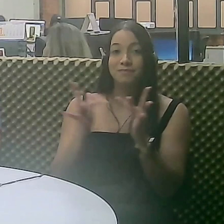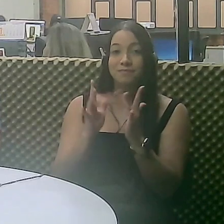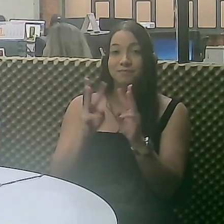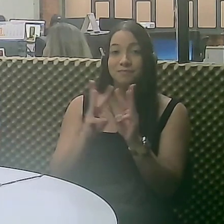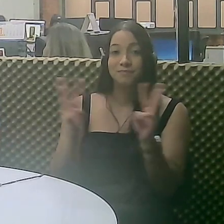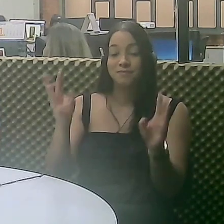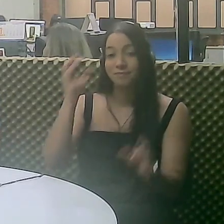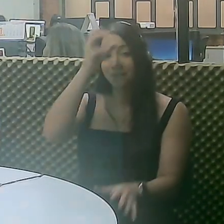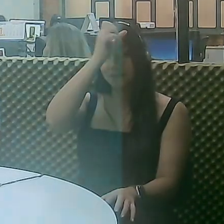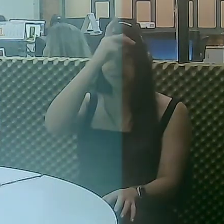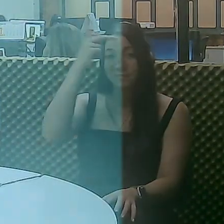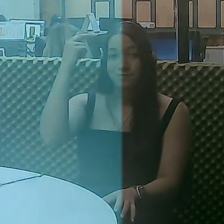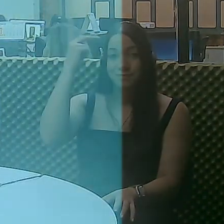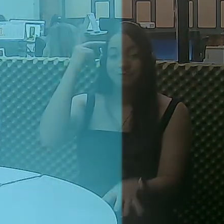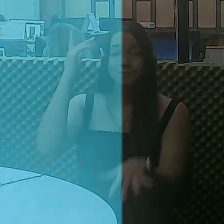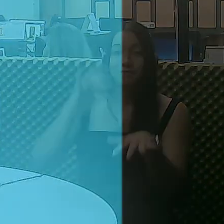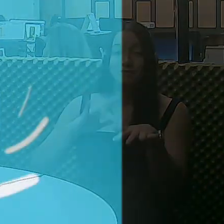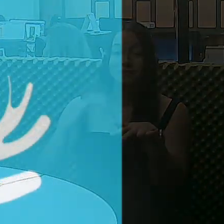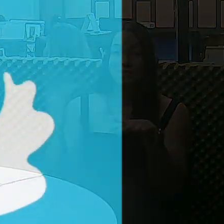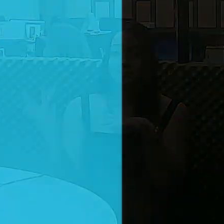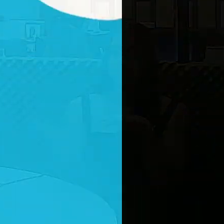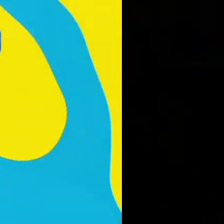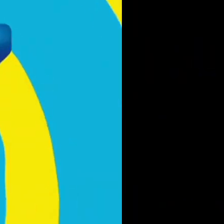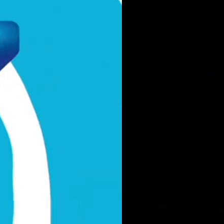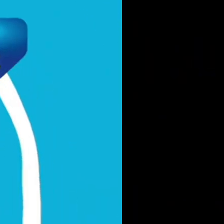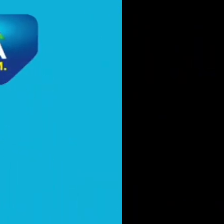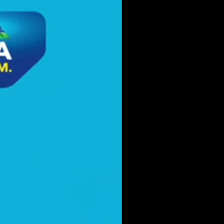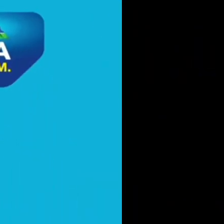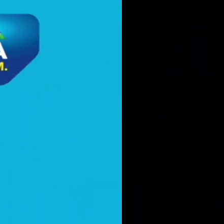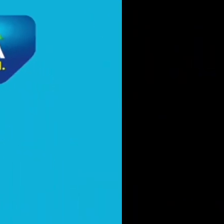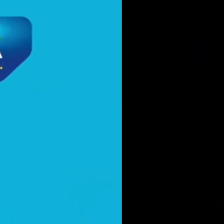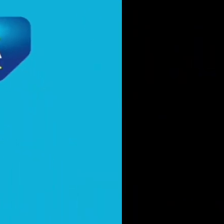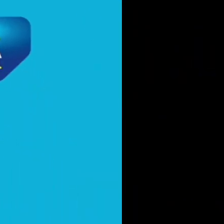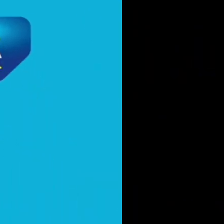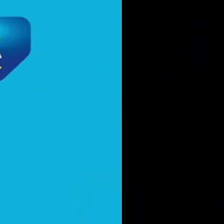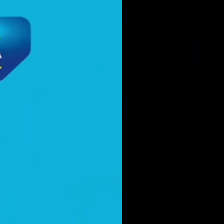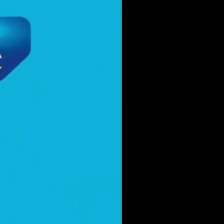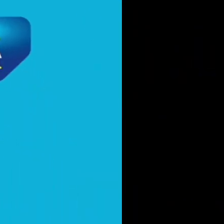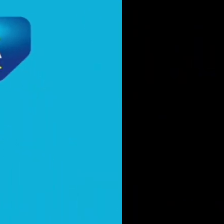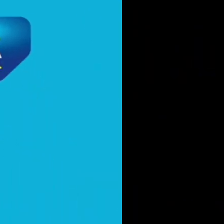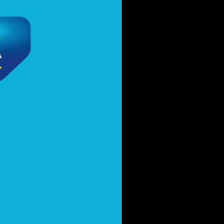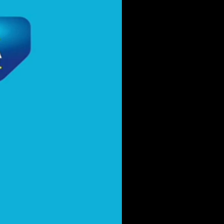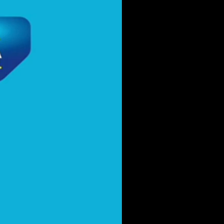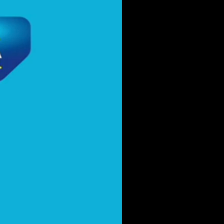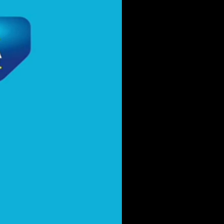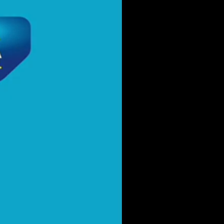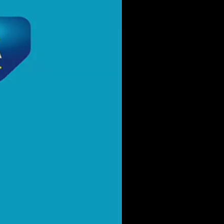Continue conosco no portal da Prefeitura e nas redes sociais.